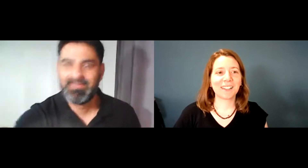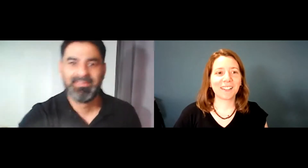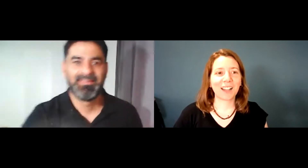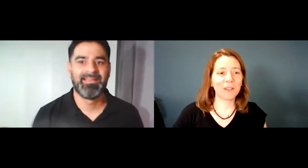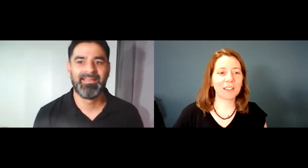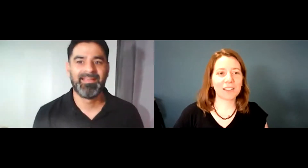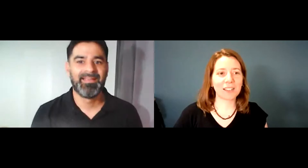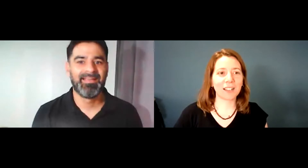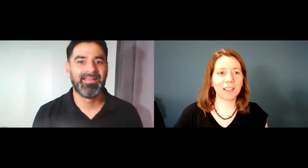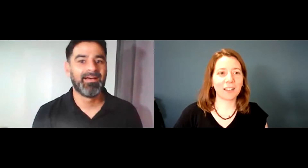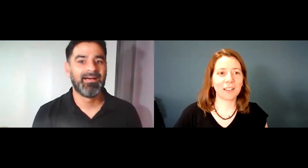A ver, ¿quién será?